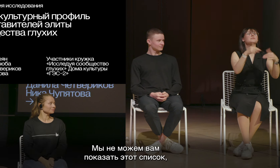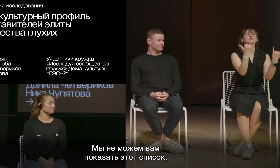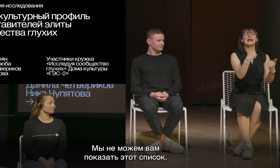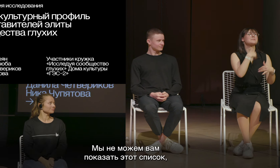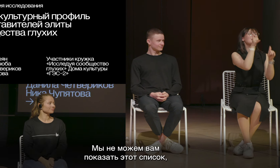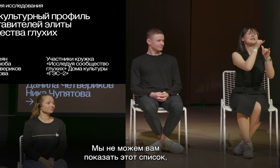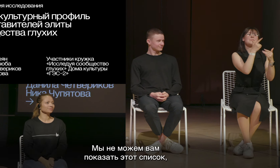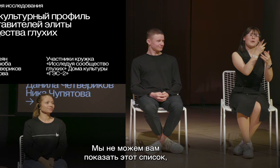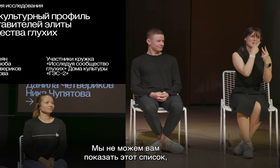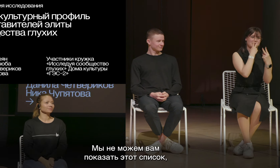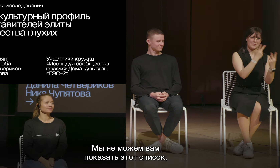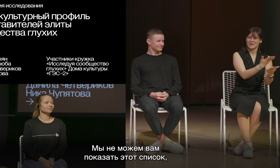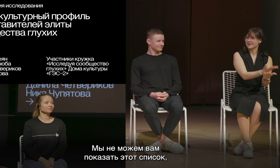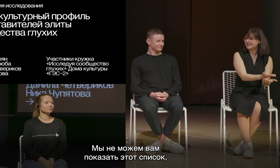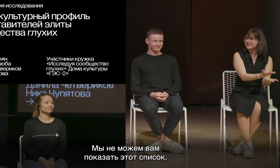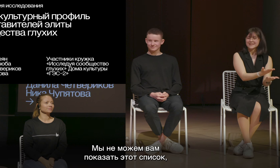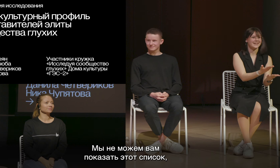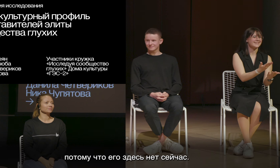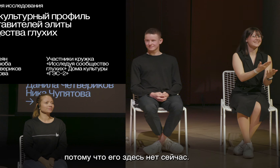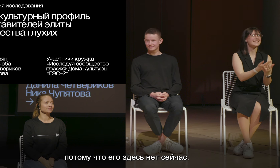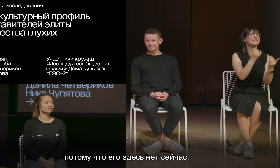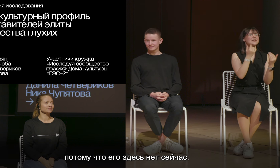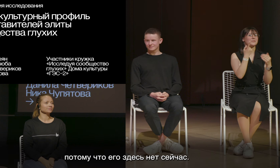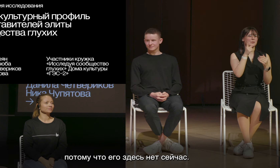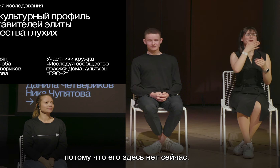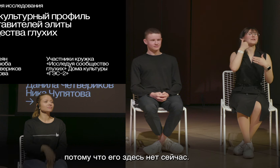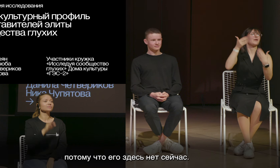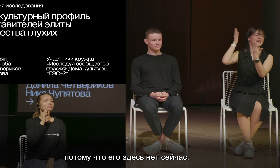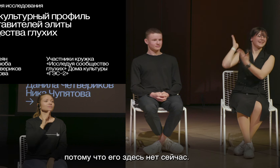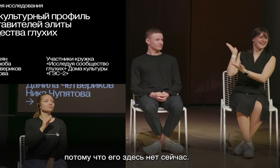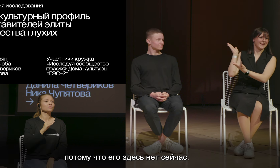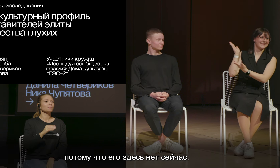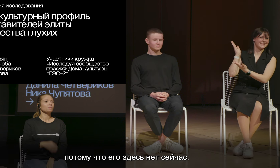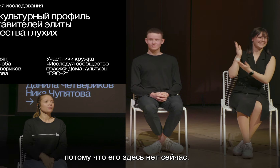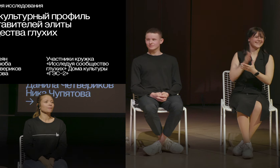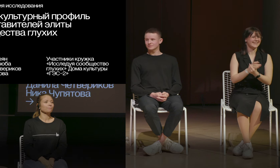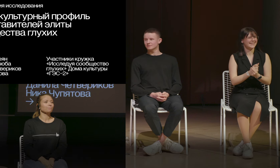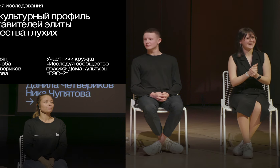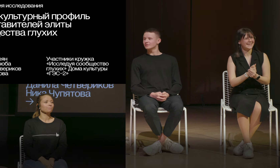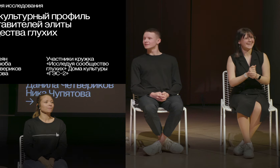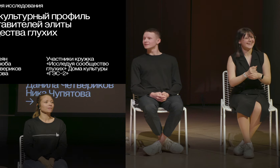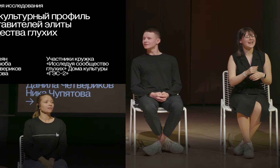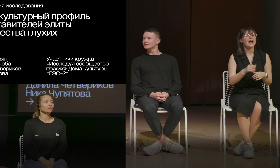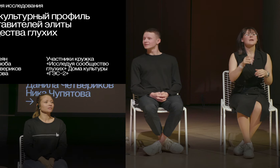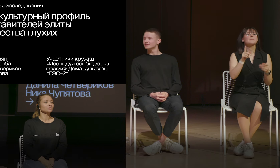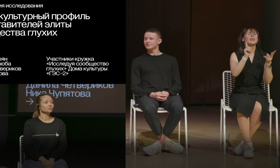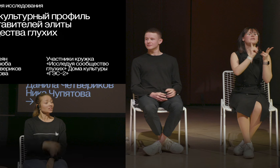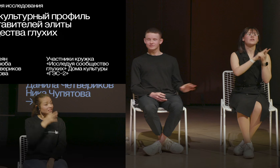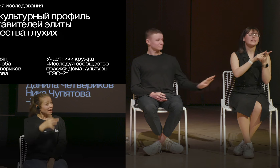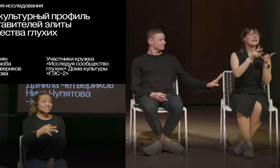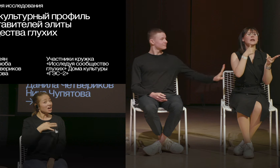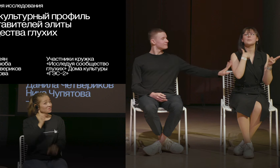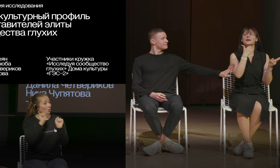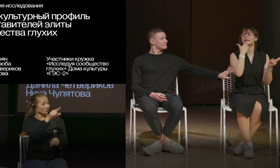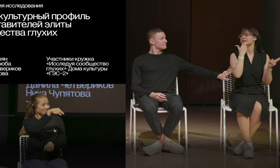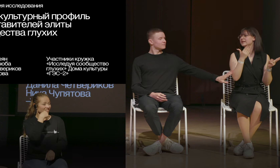нас мы не можем вам показать этот список, потому что его здесь нет сейчас. Нет, нет, нет, нет, нет. И